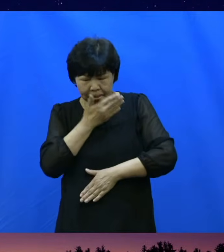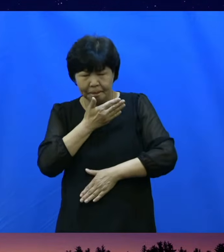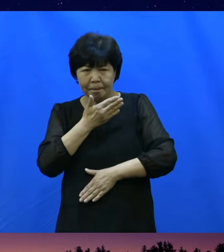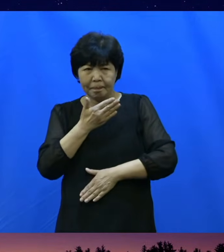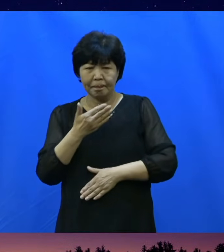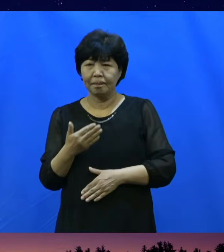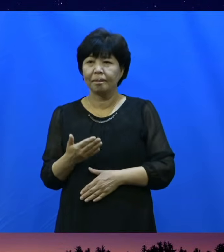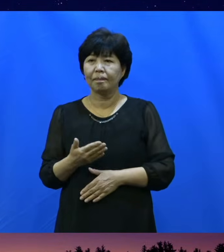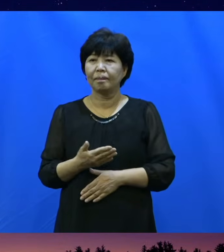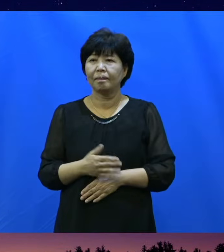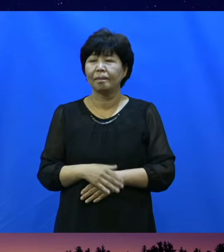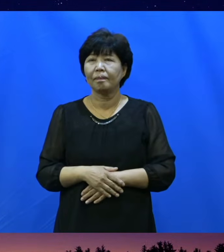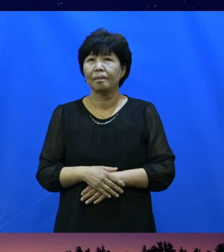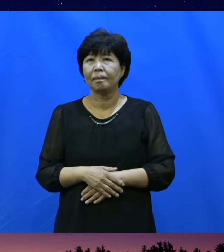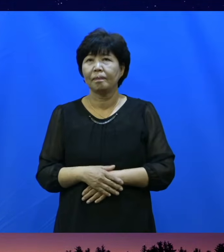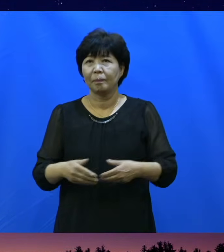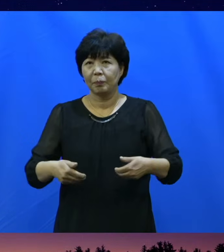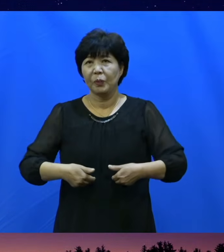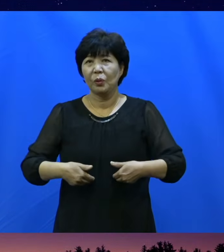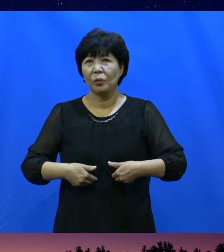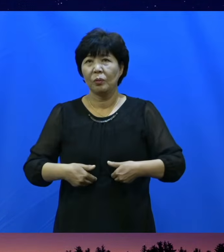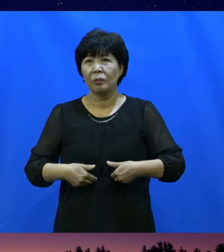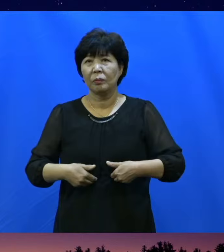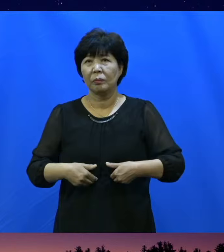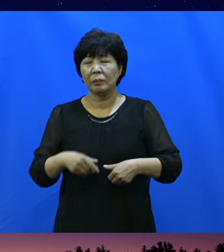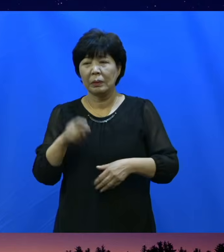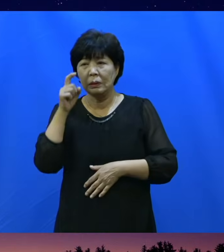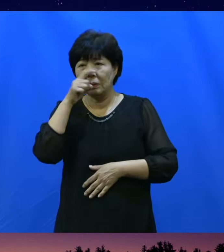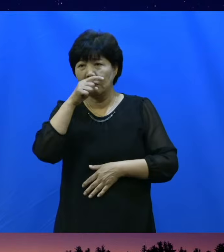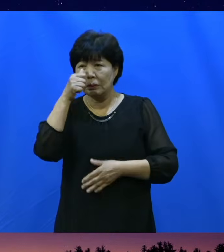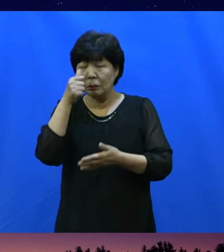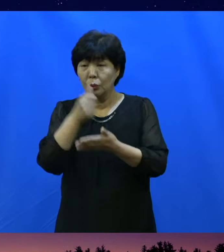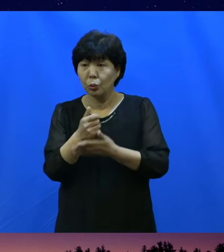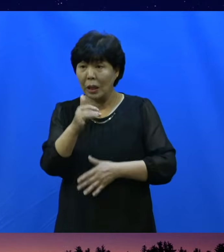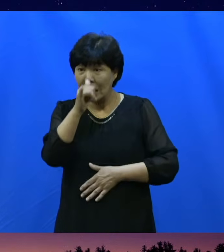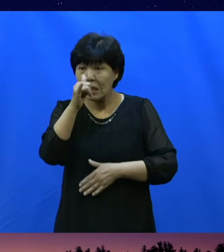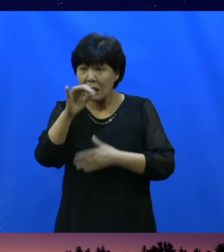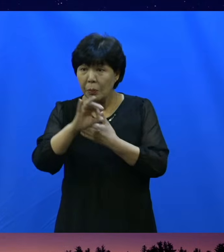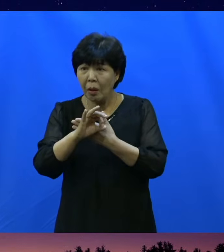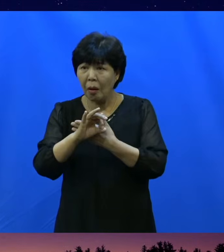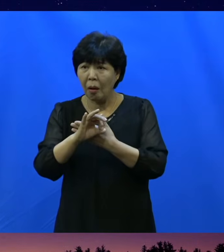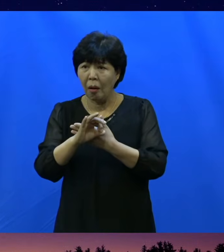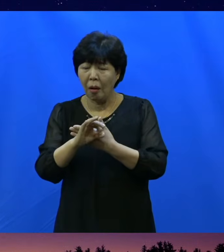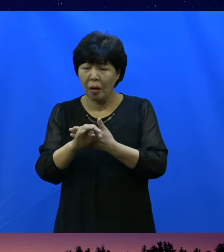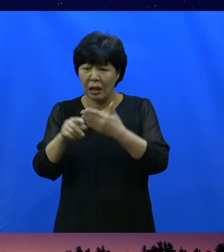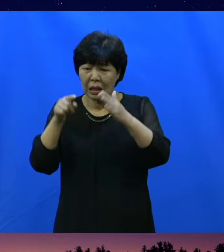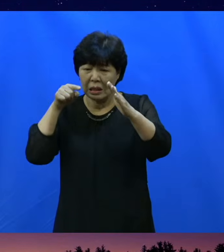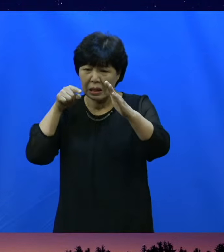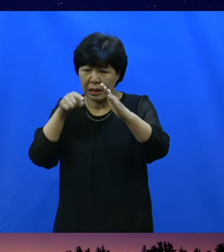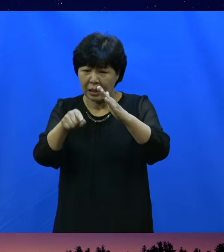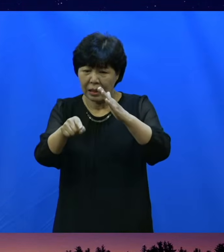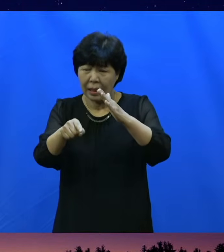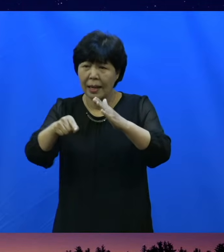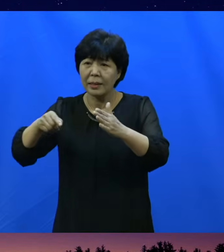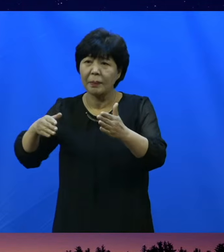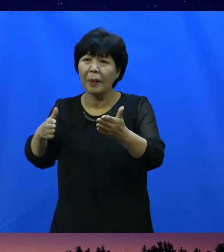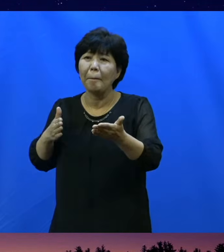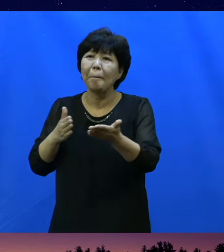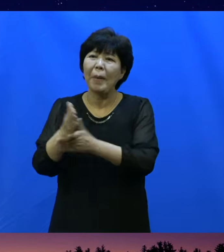만약 조금이라도 정결함에 문제가 있으면 적사하는 거죠. 지성소 안으로 들어가는 순간 적사해버리는